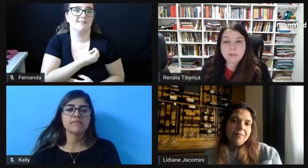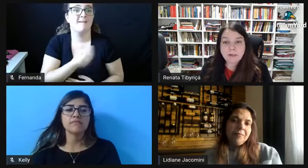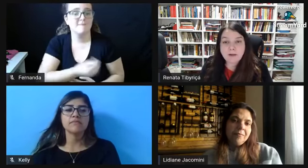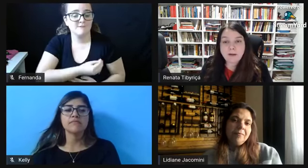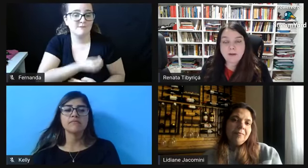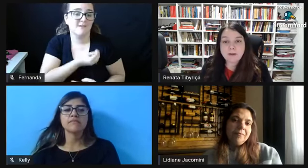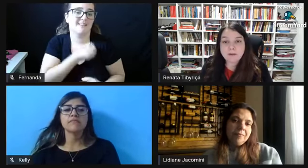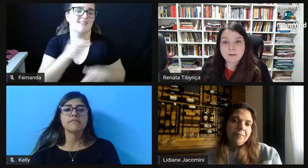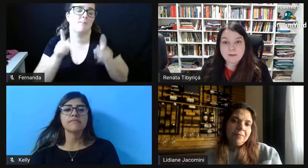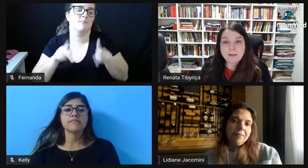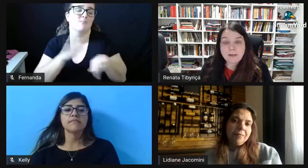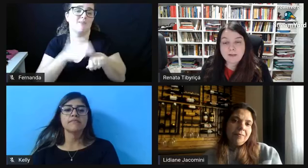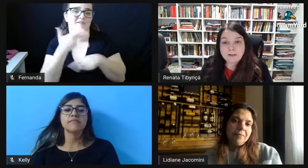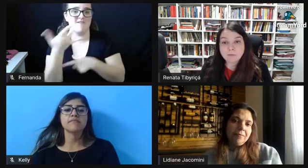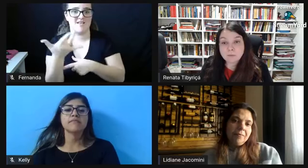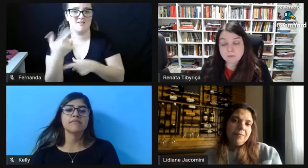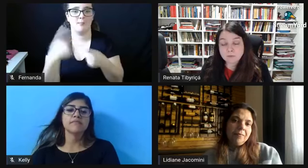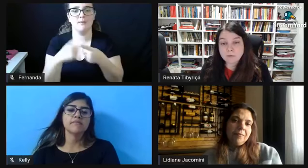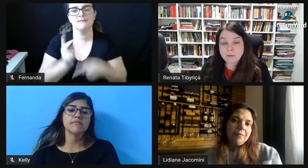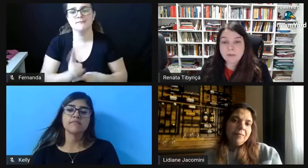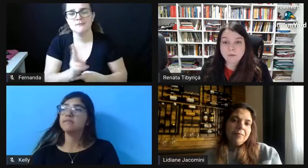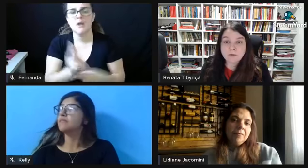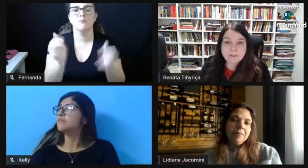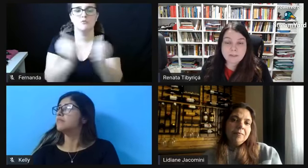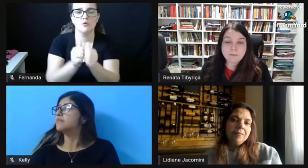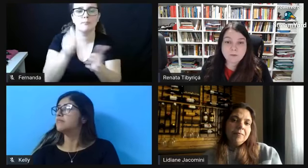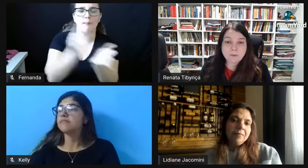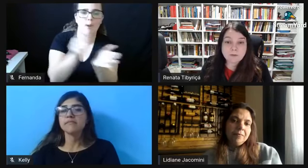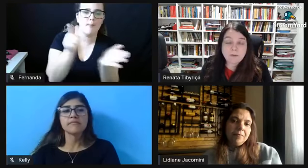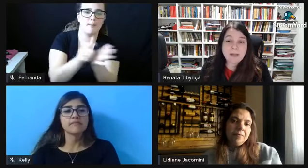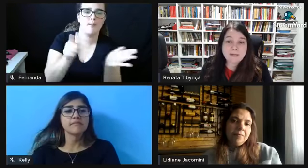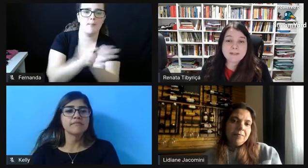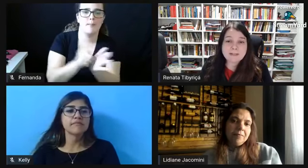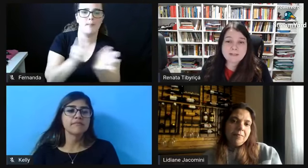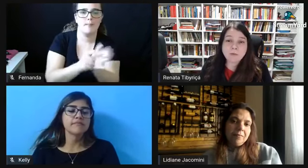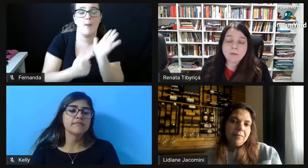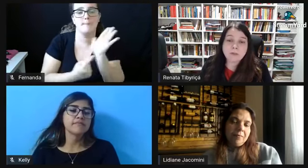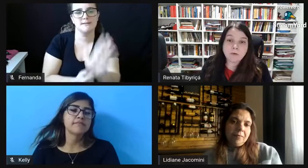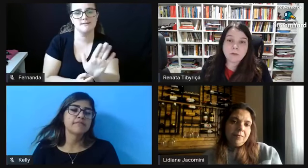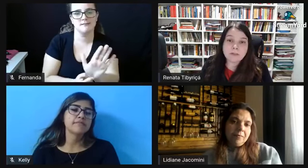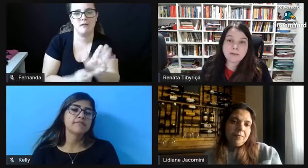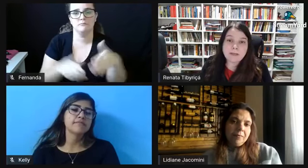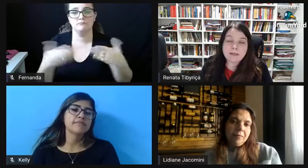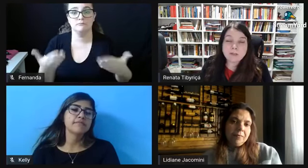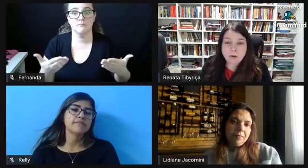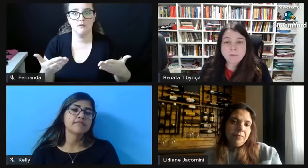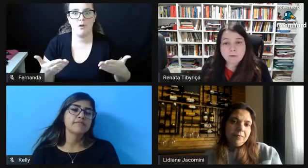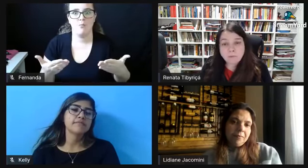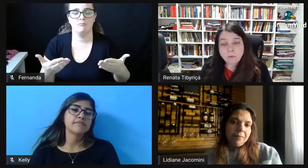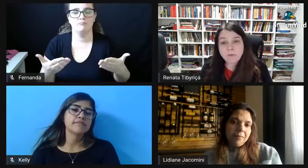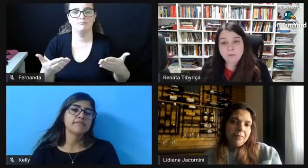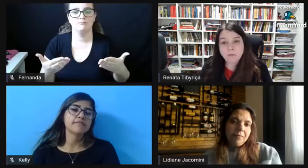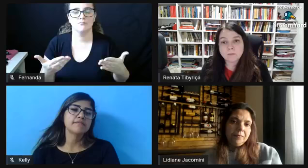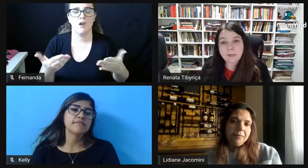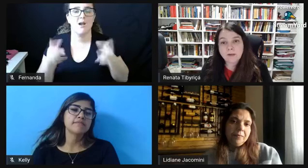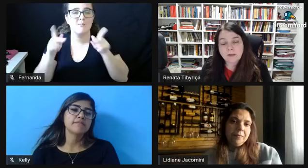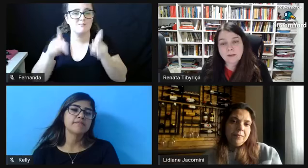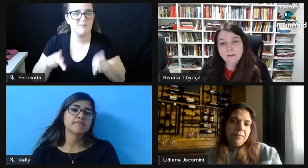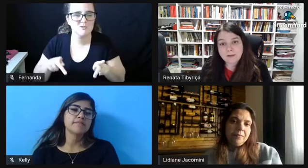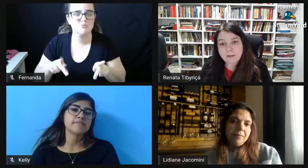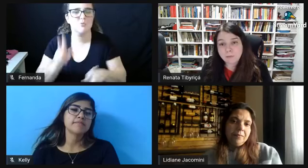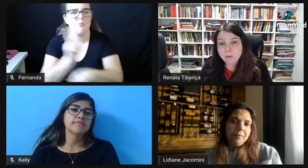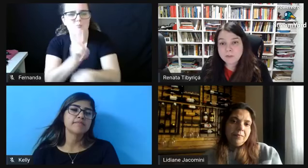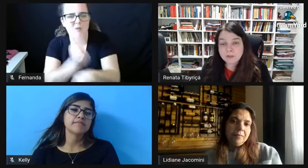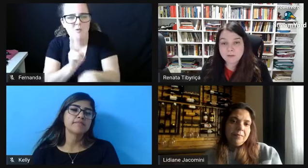fáceis, porque os cuidadores, né, principalmente os familiares que são cuidadores, eles sofrem muito,